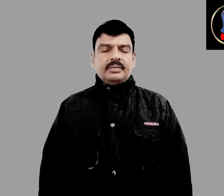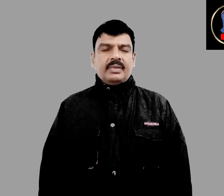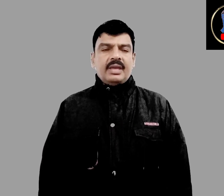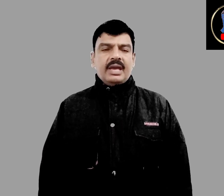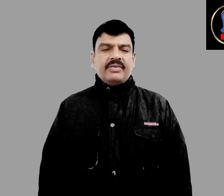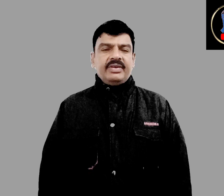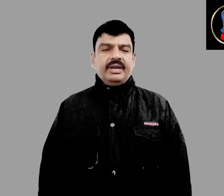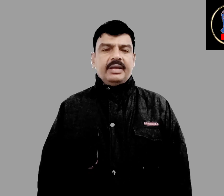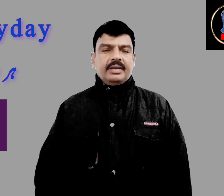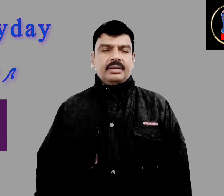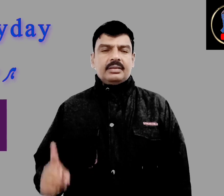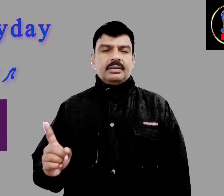एवरी डे।